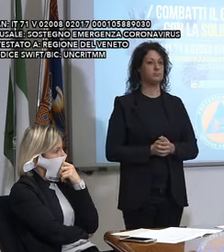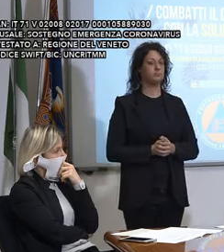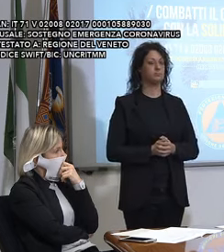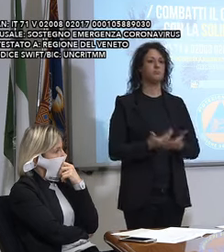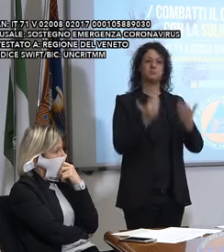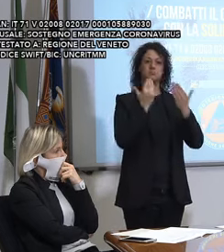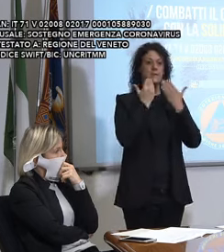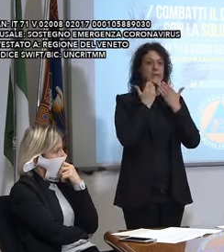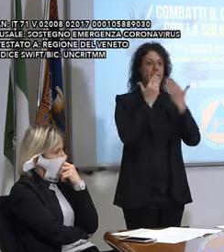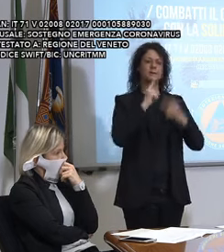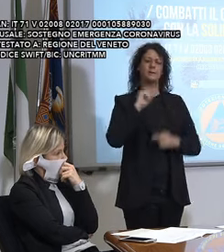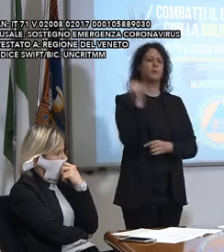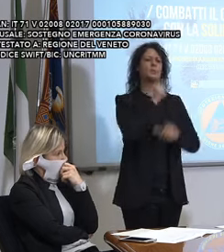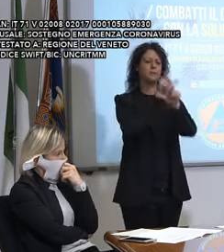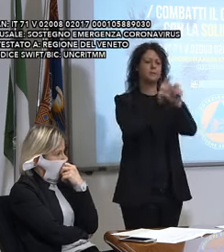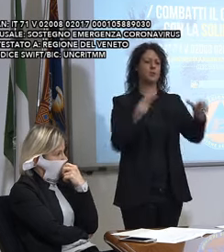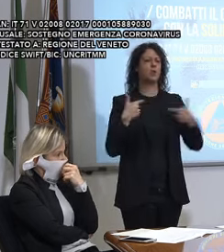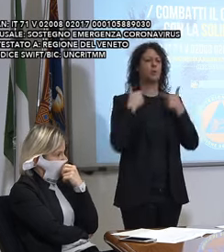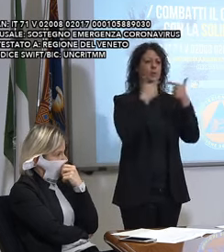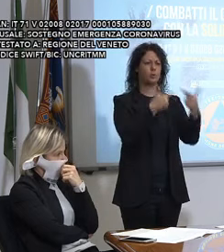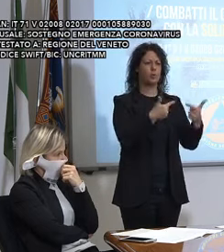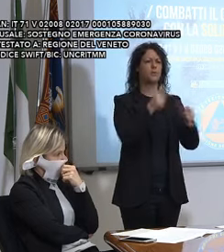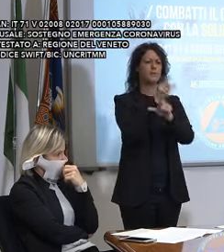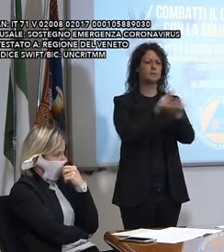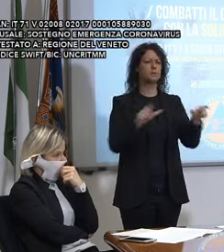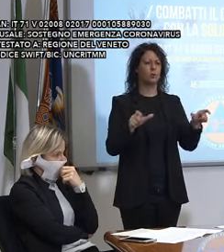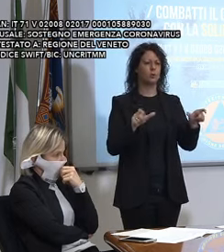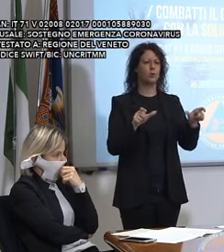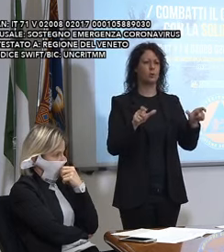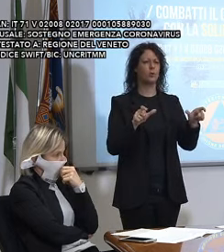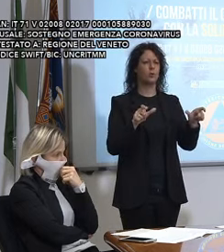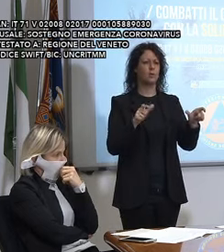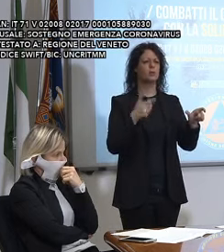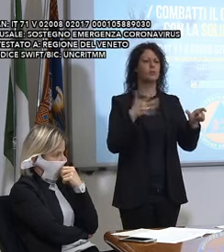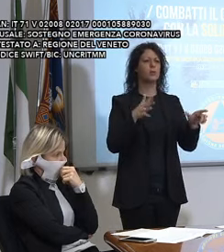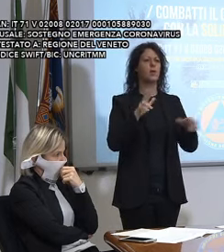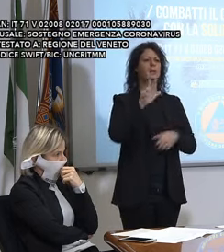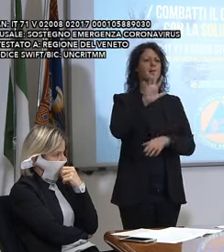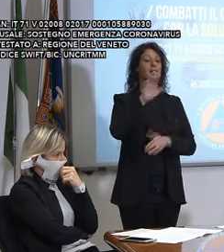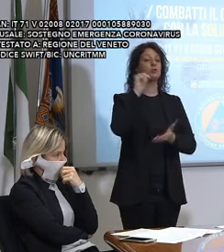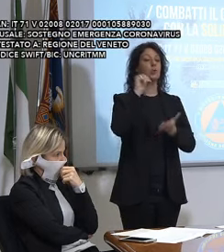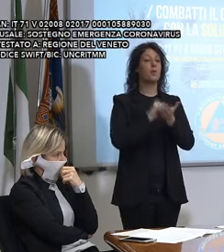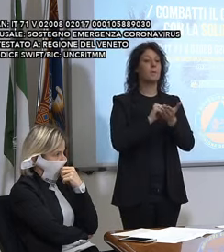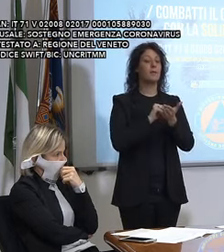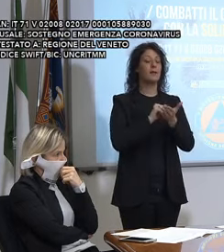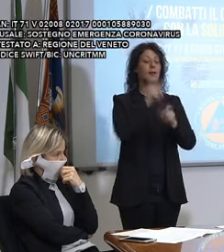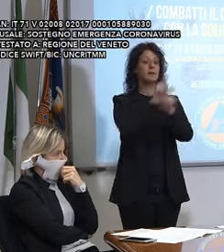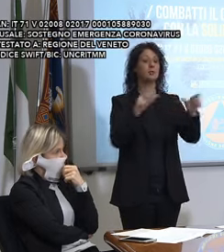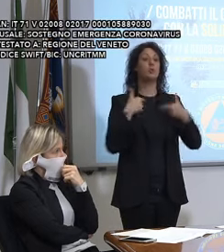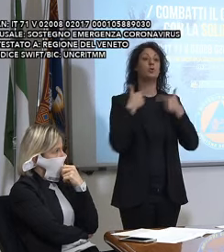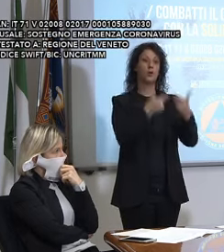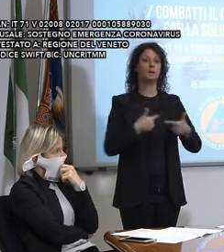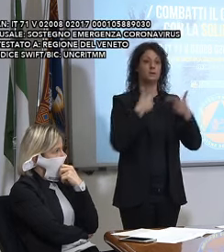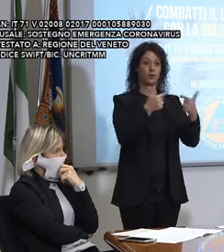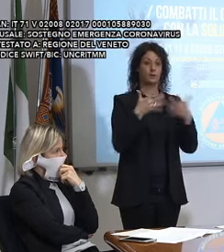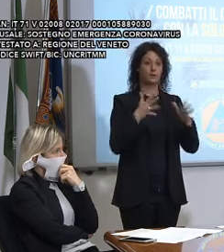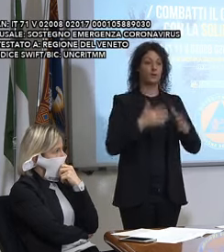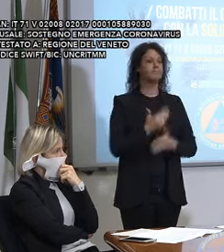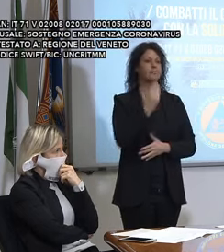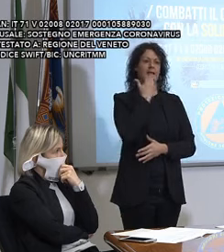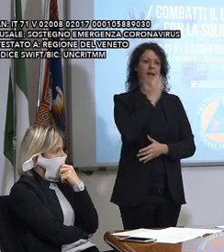grazie a tutti quelli che hanno donato, che sono ormai quasi 35.000 persone, grazie a